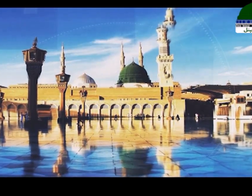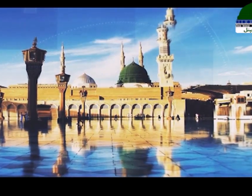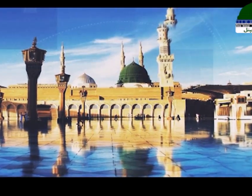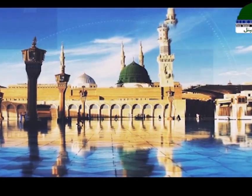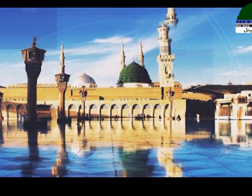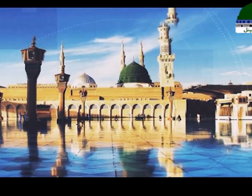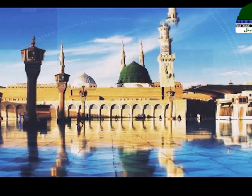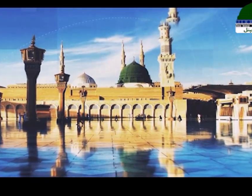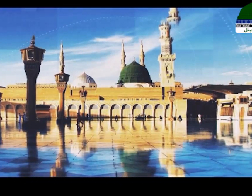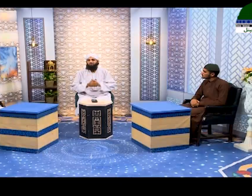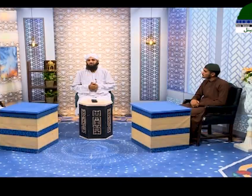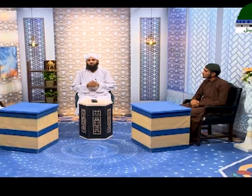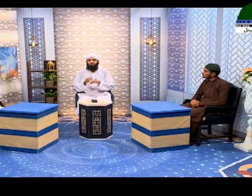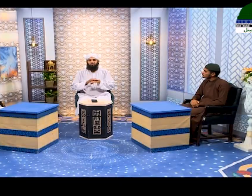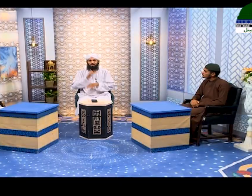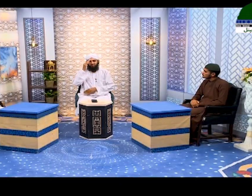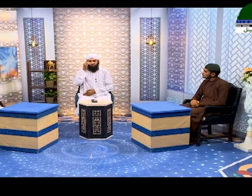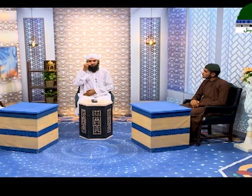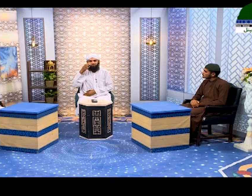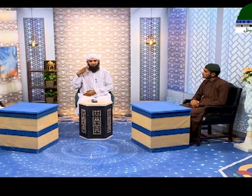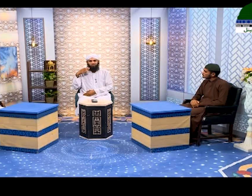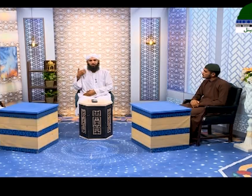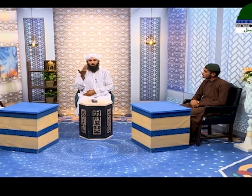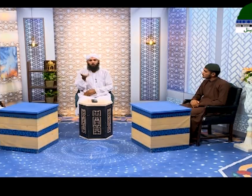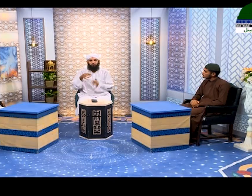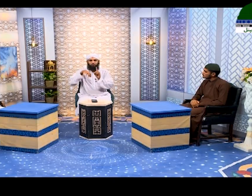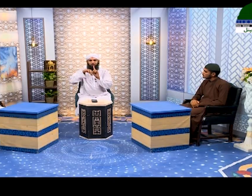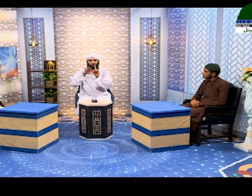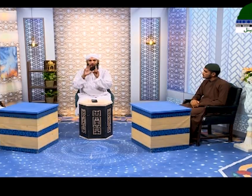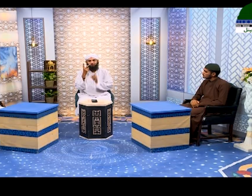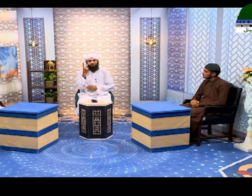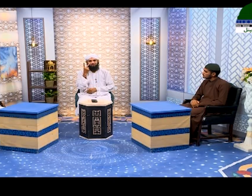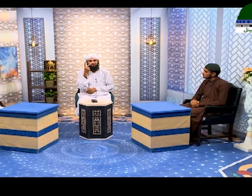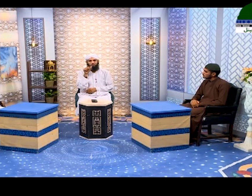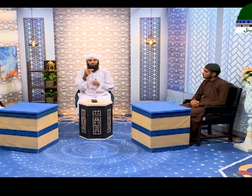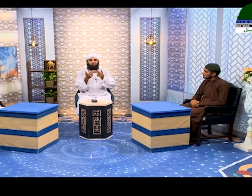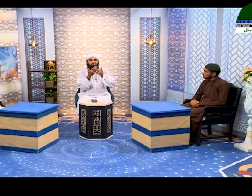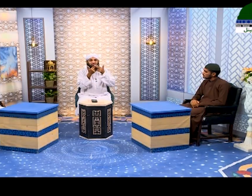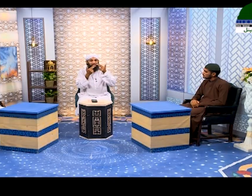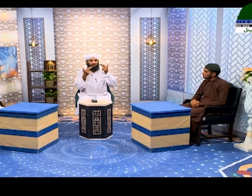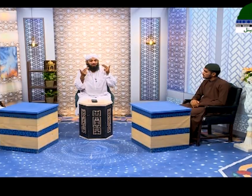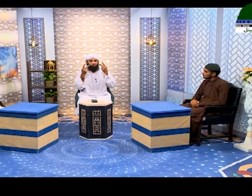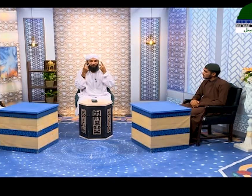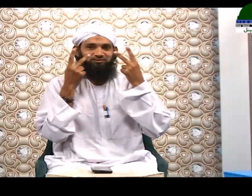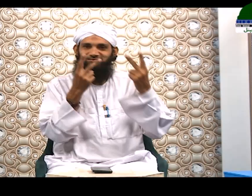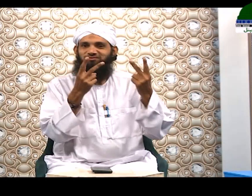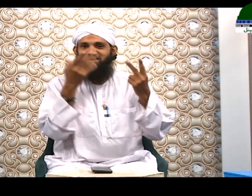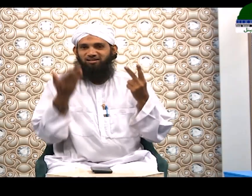واصحابک یا نور اللہ۔ پیارے اسلامی بھائیوں اور مدنی چینل کے ناظرین، پروگرام ہے ایک قصہ ایک سبق، اور آج ہم آپ